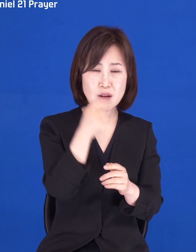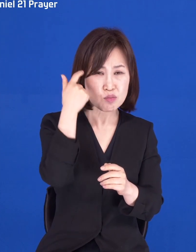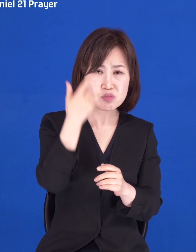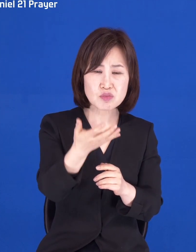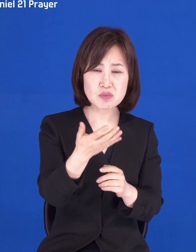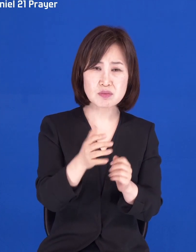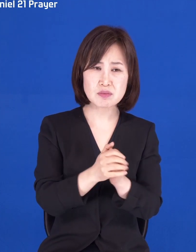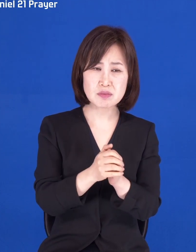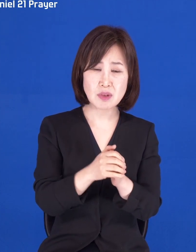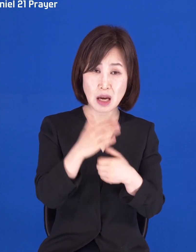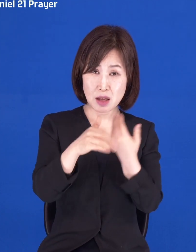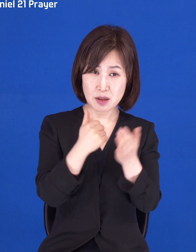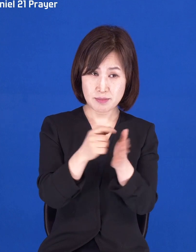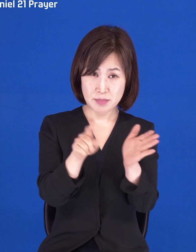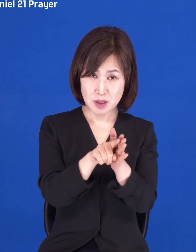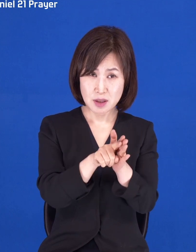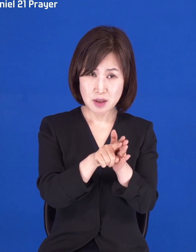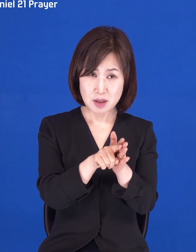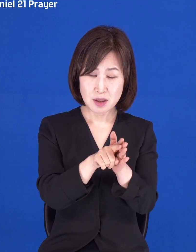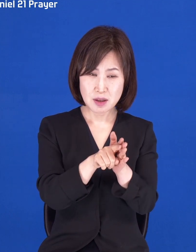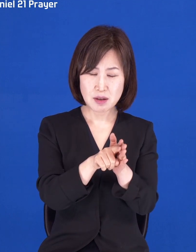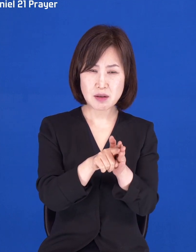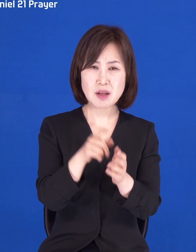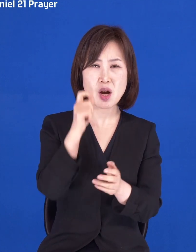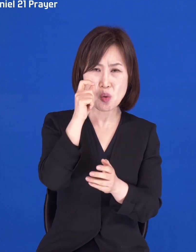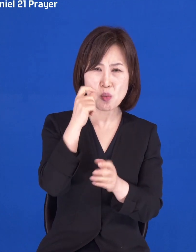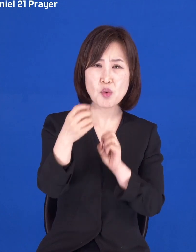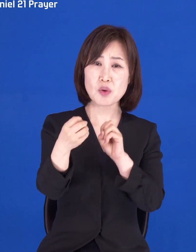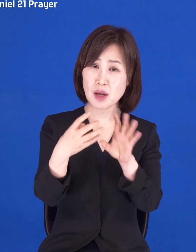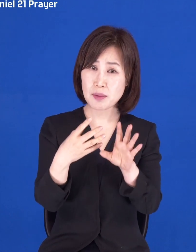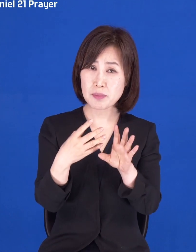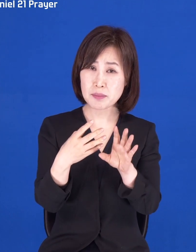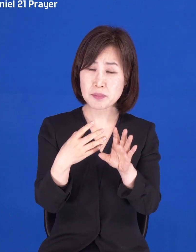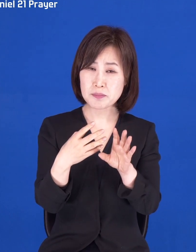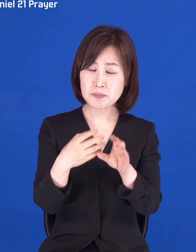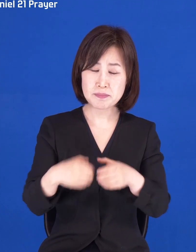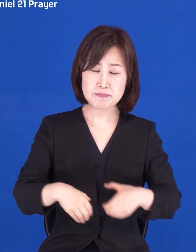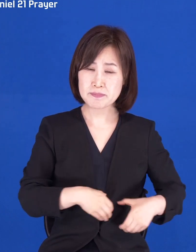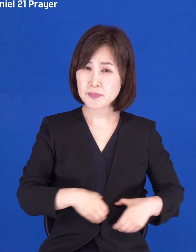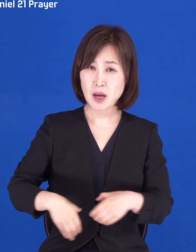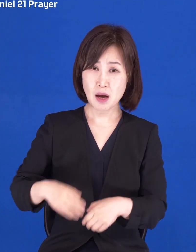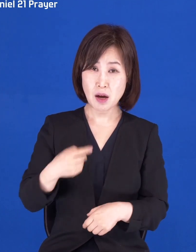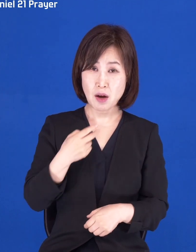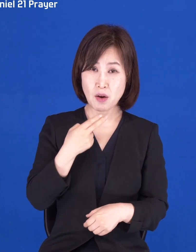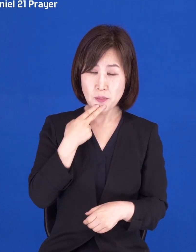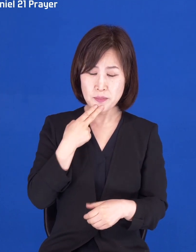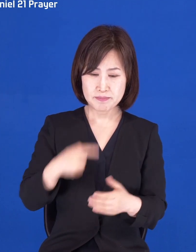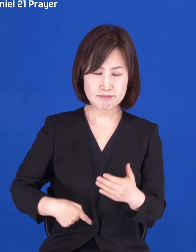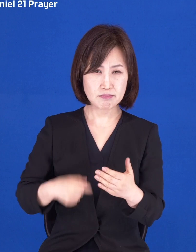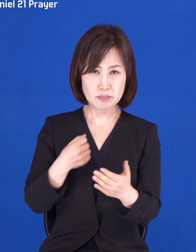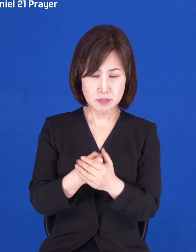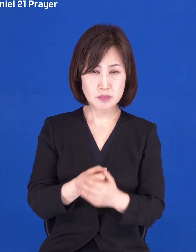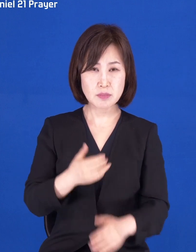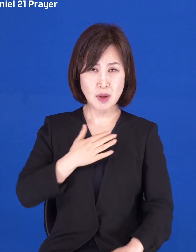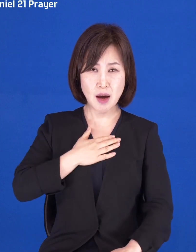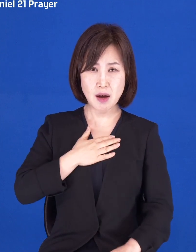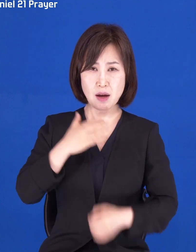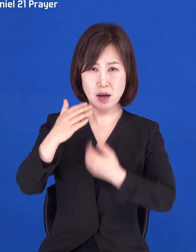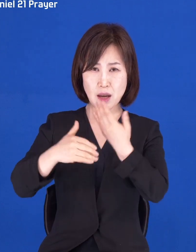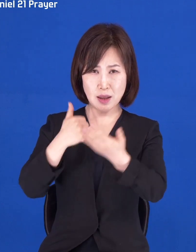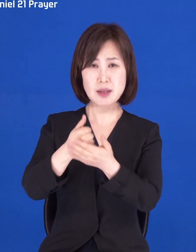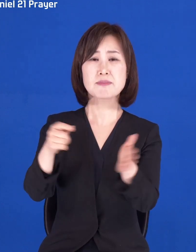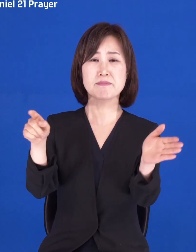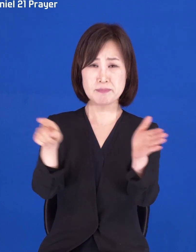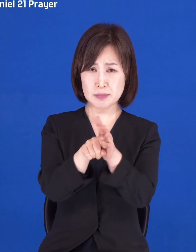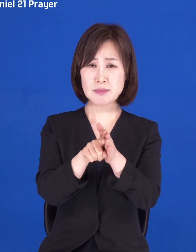물었어요. 그럴 때 저희 고모는 머뭇거림도 없이 당당하게 나는 하나님을 믿는다고.